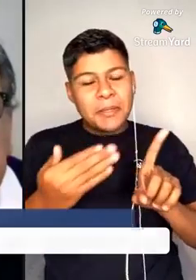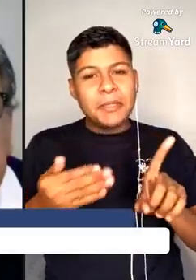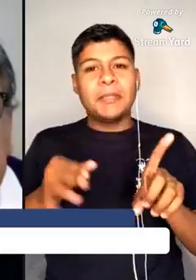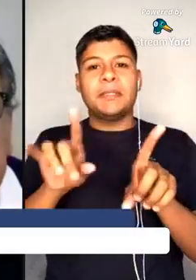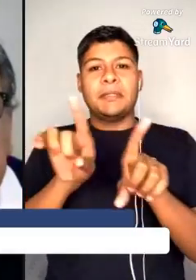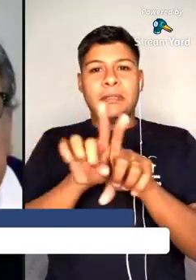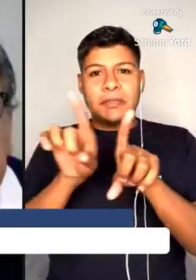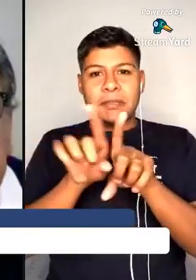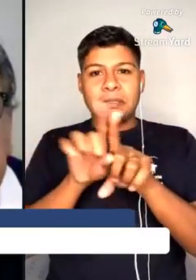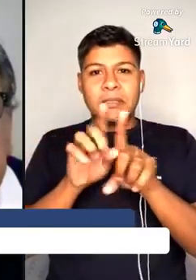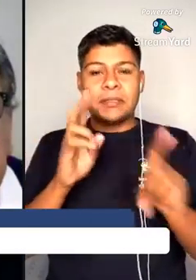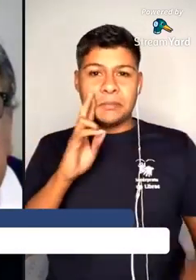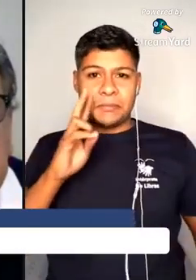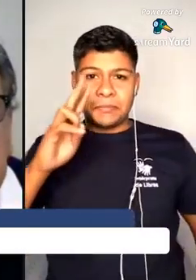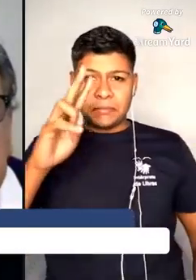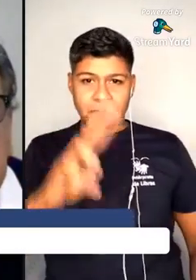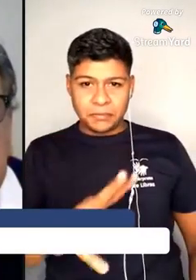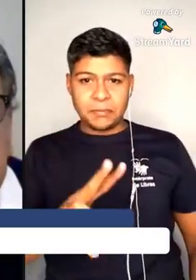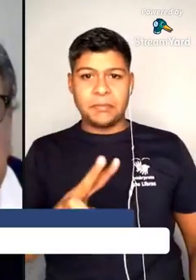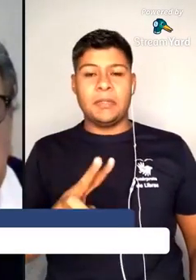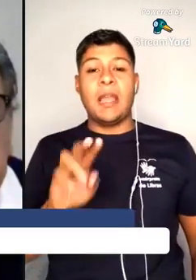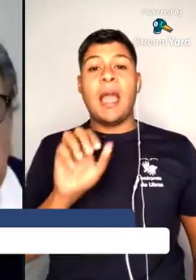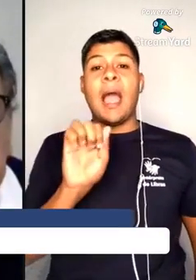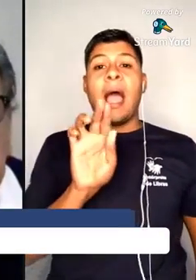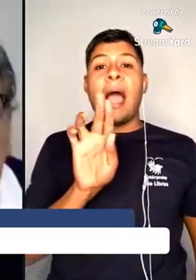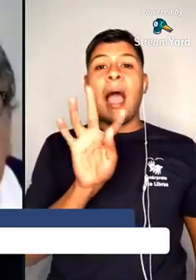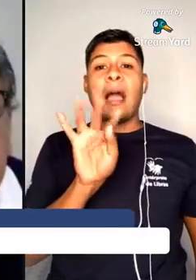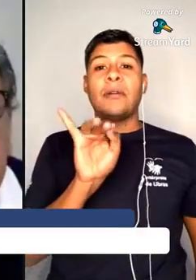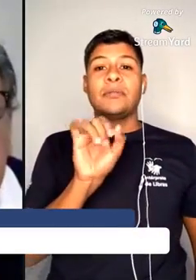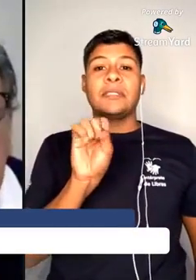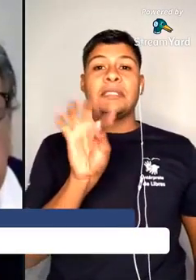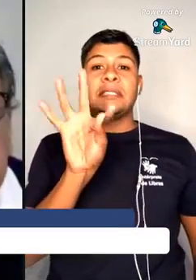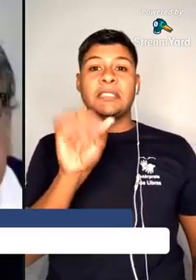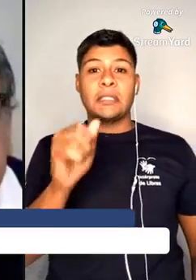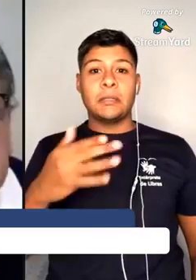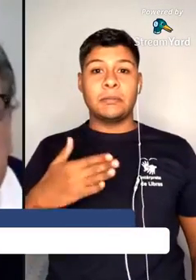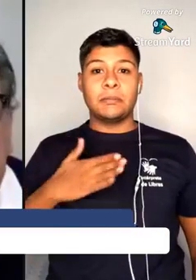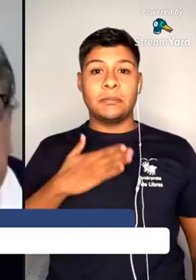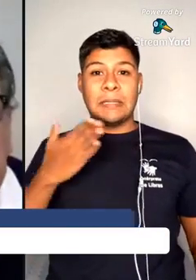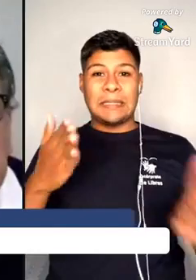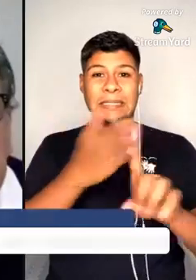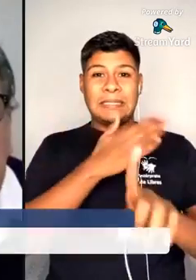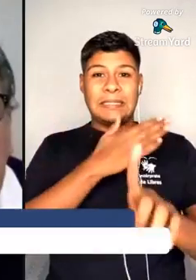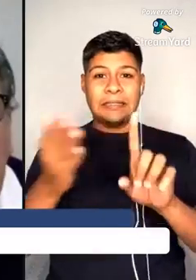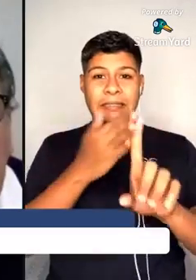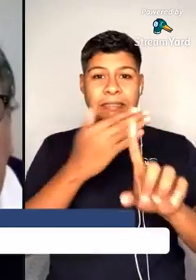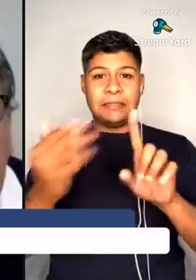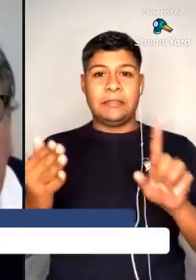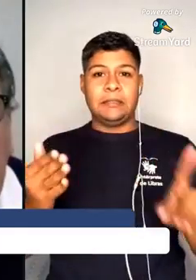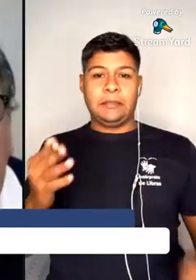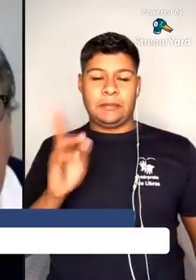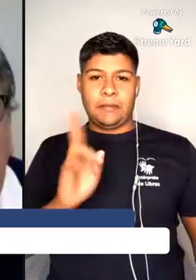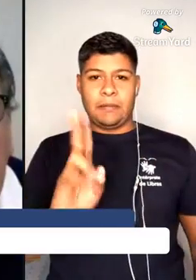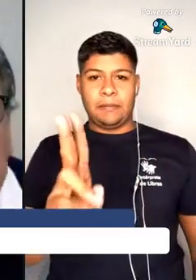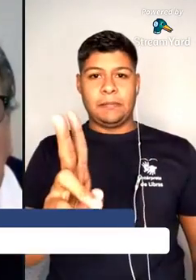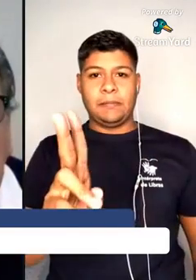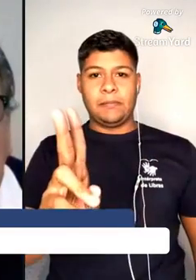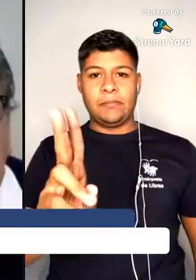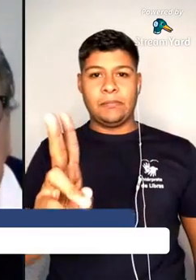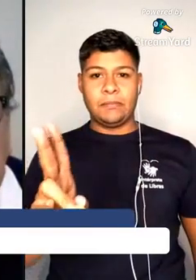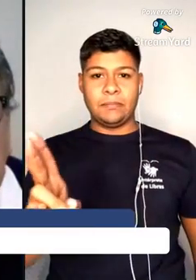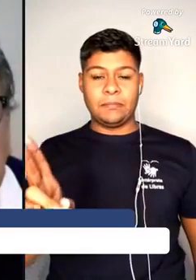vive, mas era um autista, ele entrou em surto, apanhei muito, Cid, apanhei muito. Mas